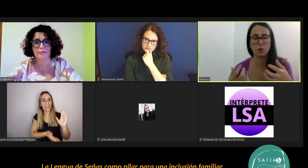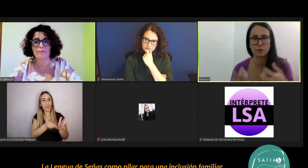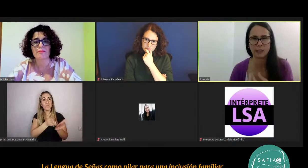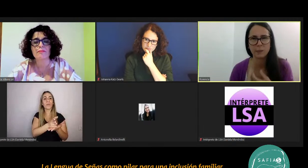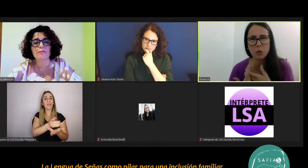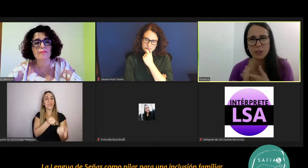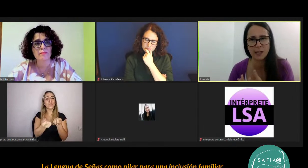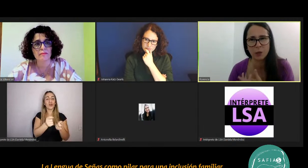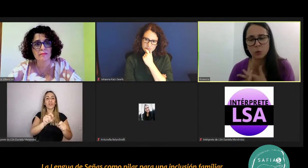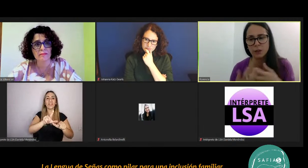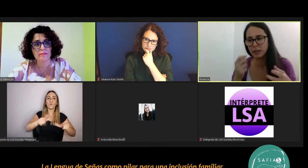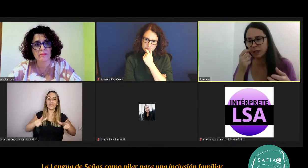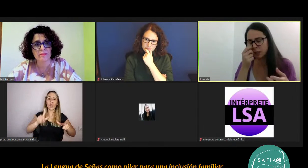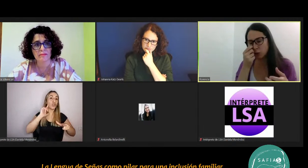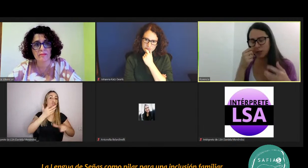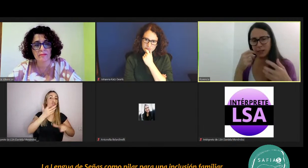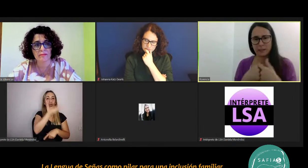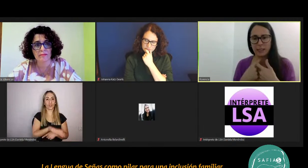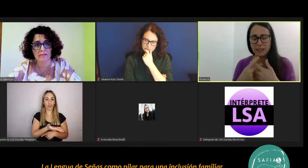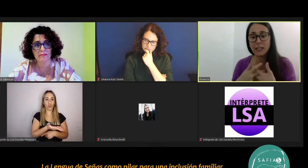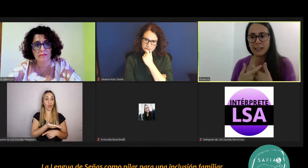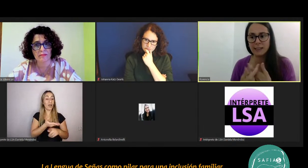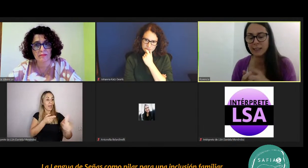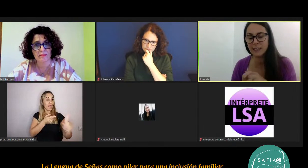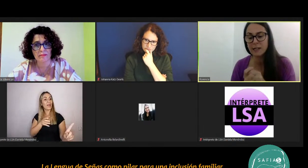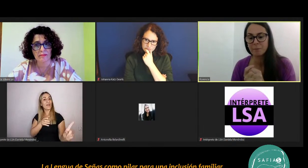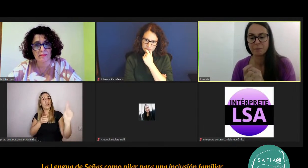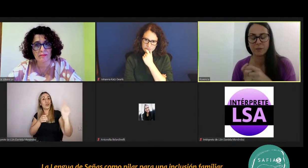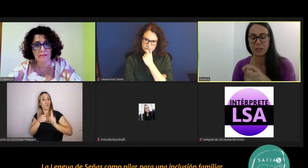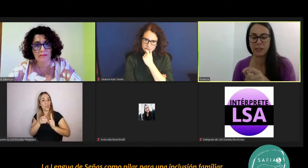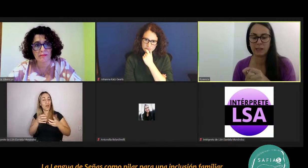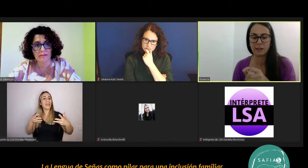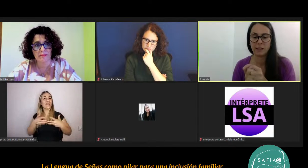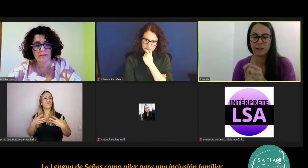con los equipos de salud. Digo, aquí en Argentina